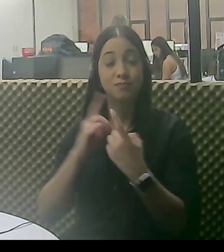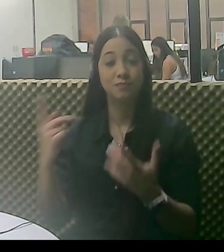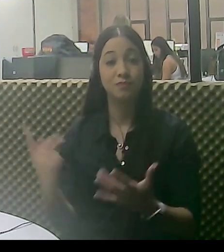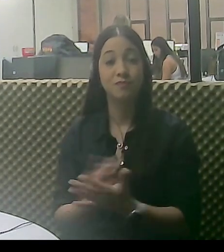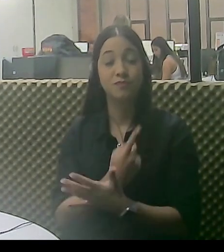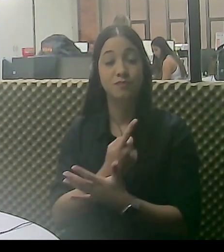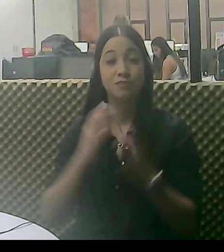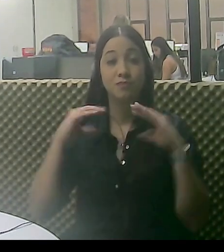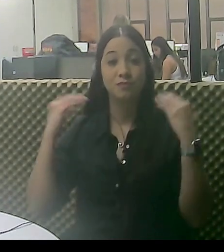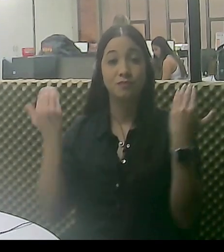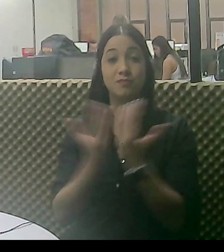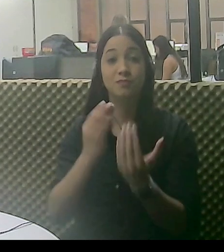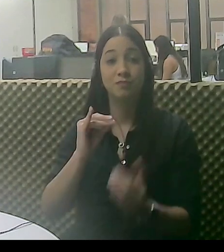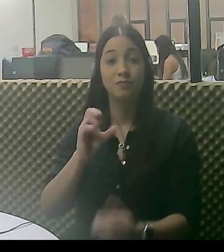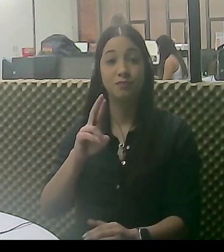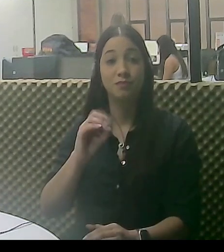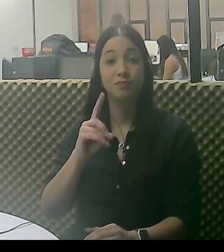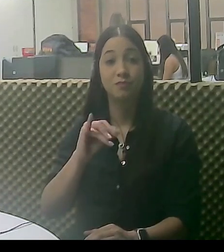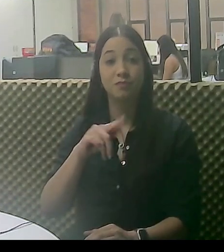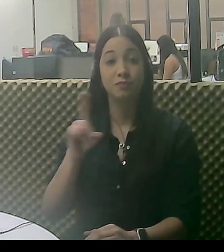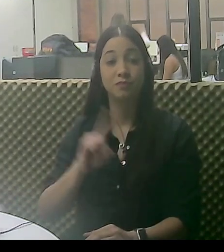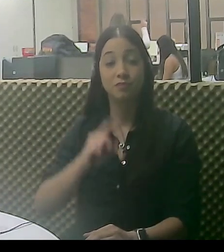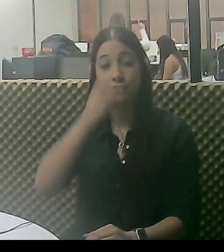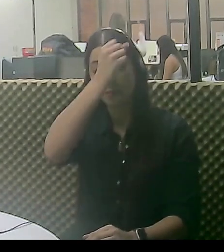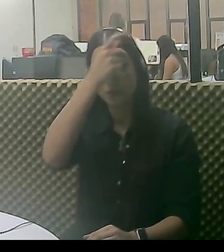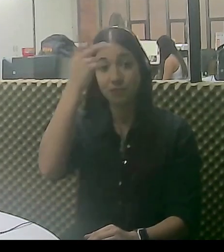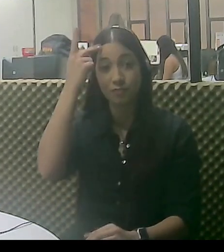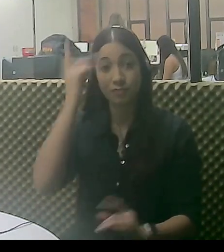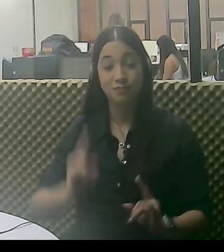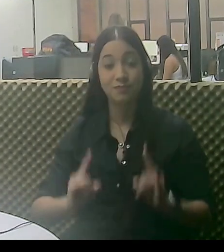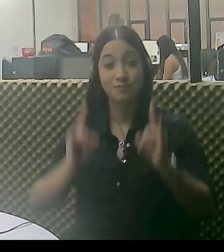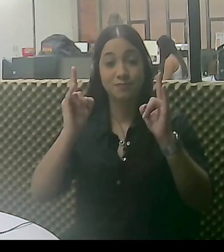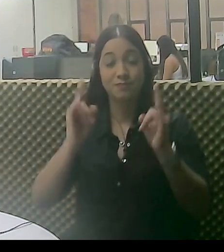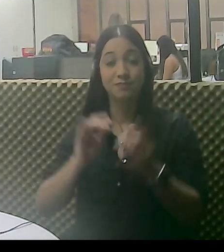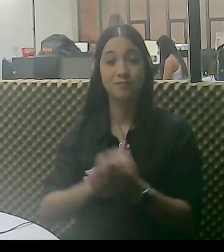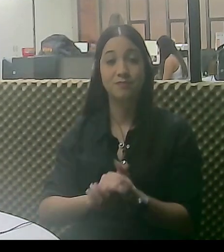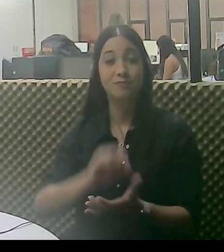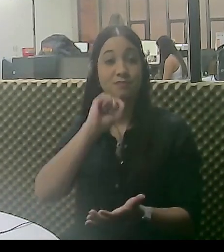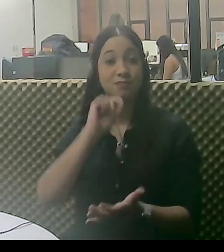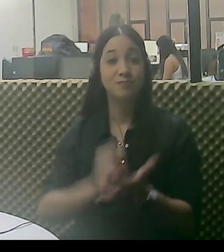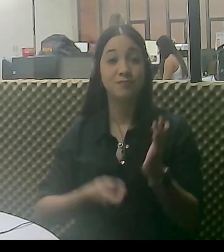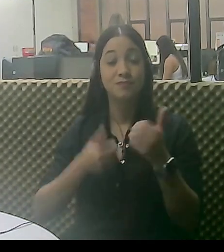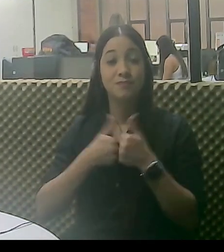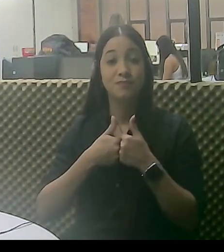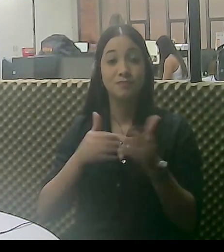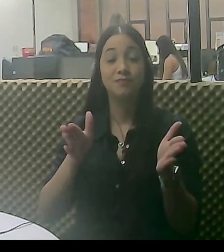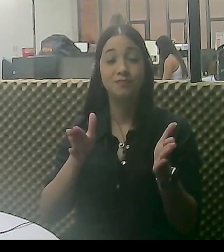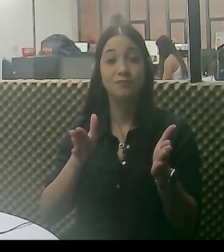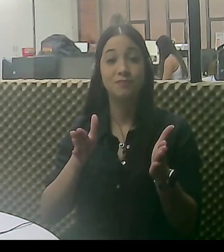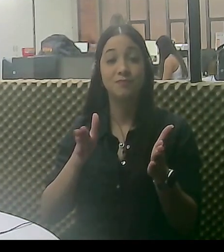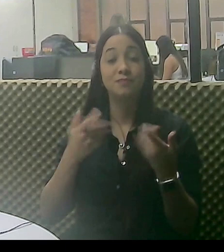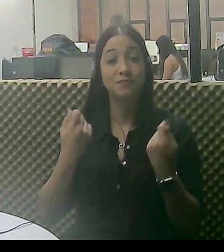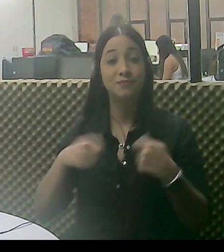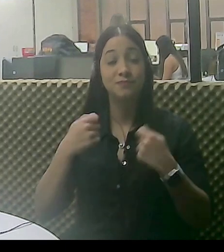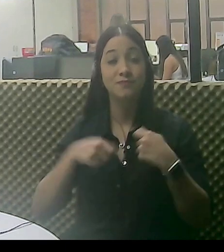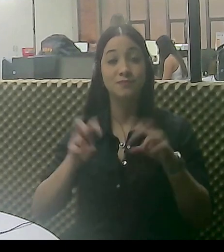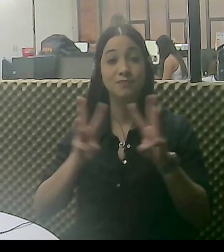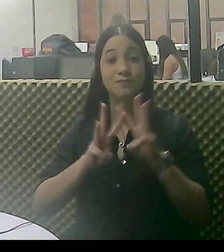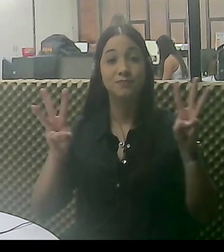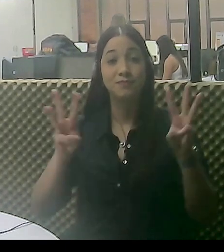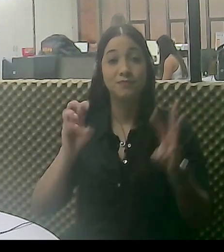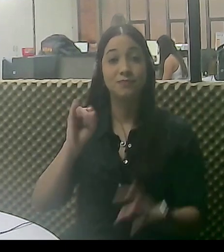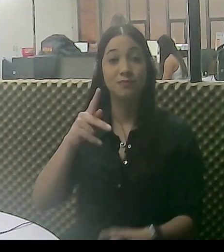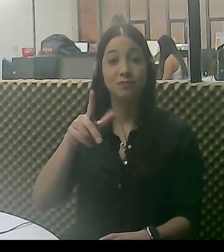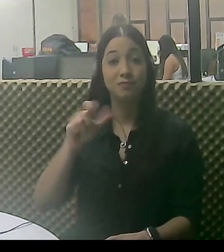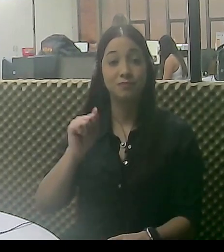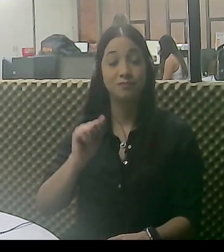Auditório Cícero Diniz, no Centro Administrativo Municipal. As inscrições estão abertas e devem ser feitas na plataforma